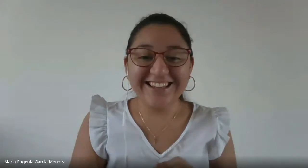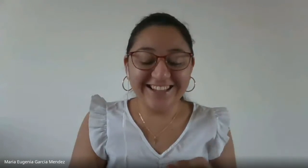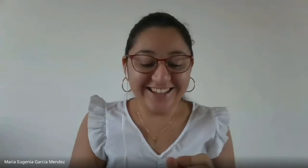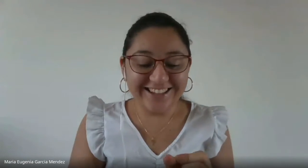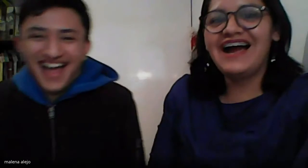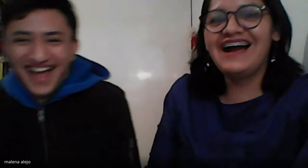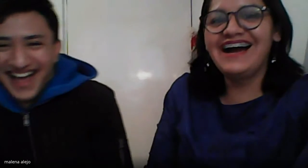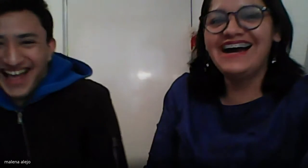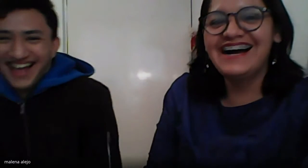Ok.